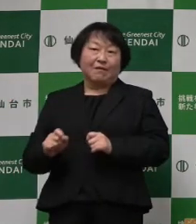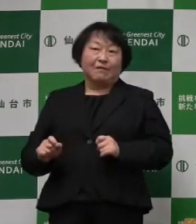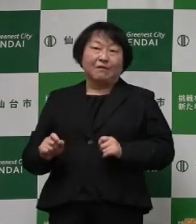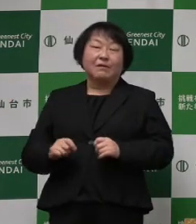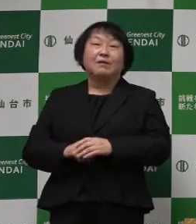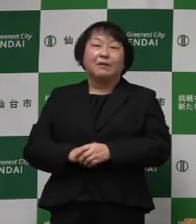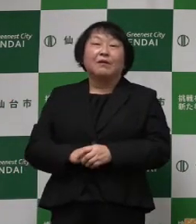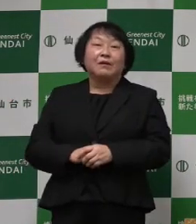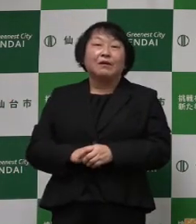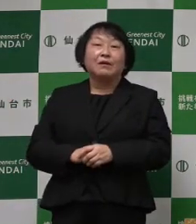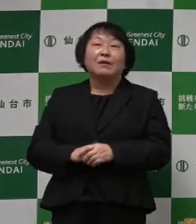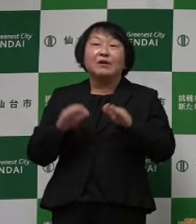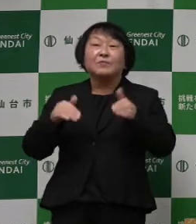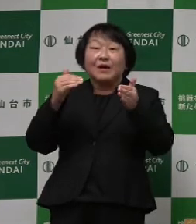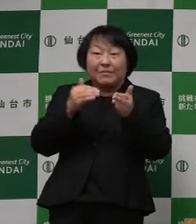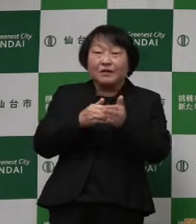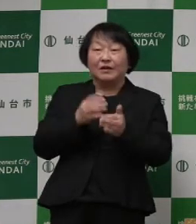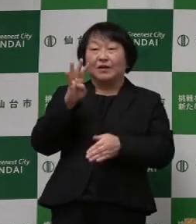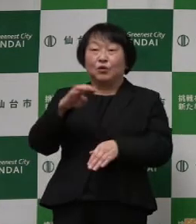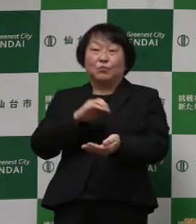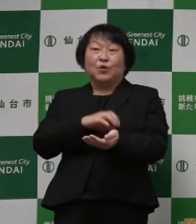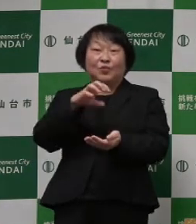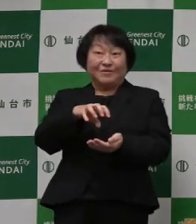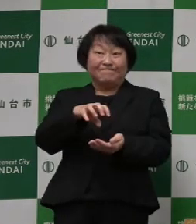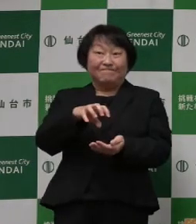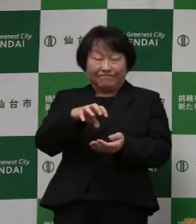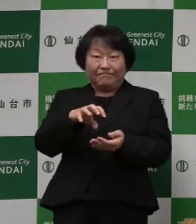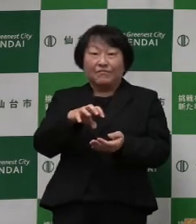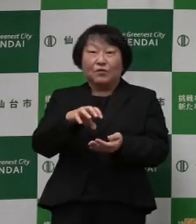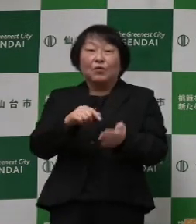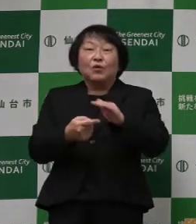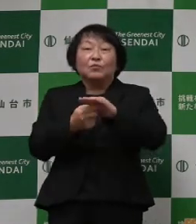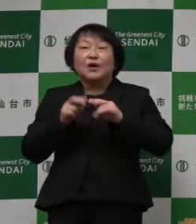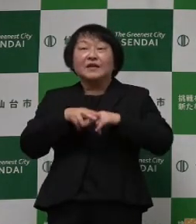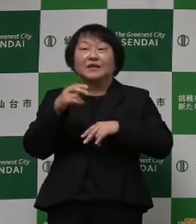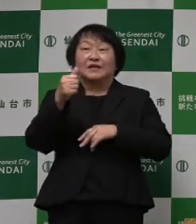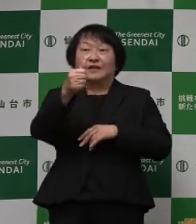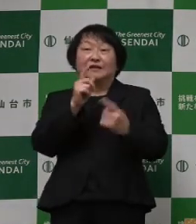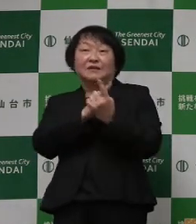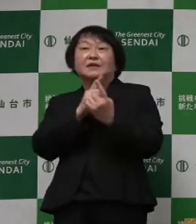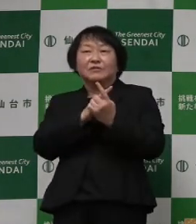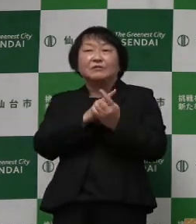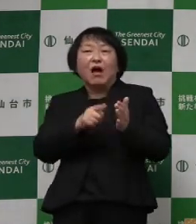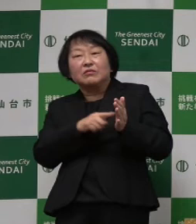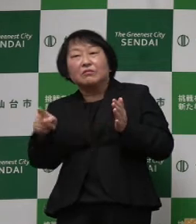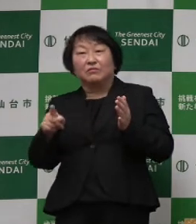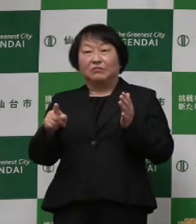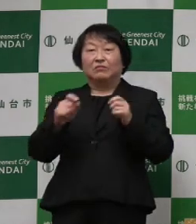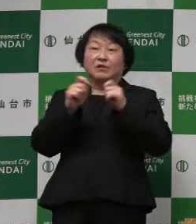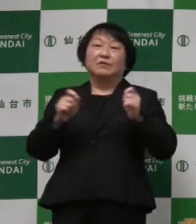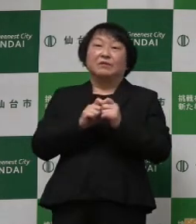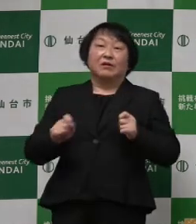はこれまでこの4病院に関しての村井知事の対応に対する反応が相当程度あったものと、